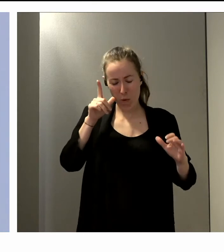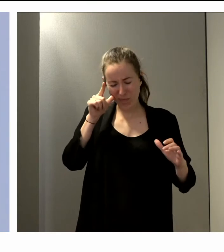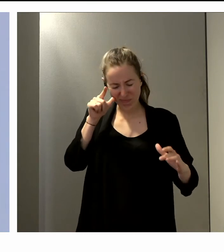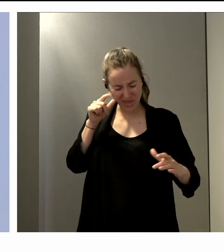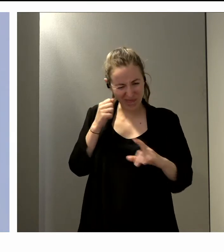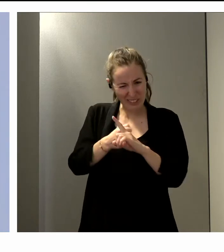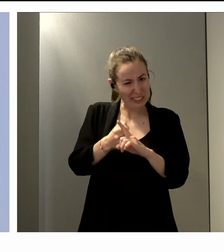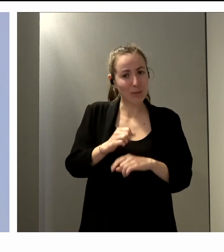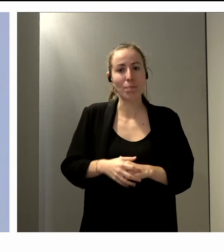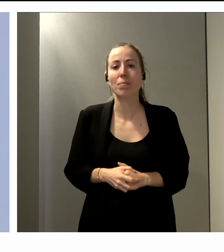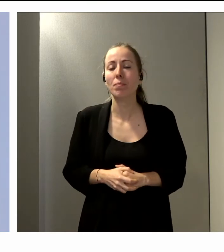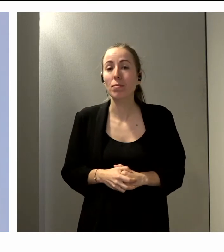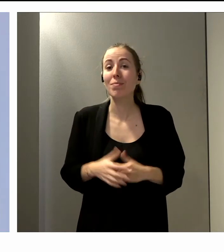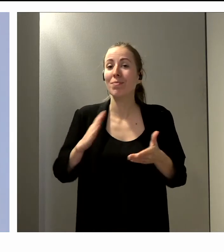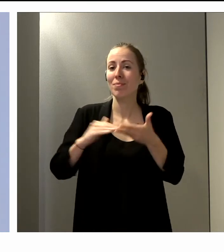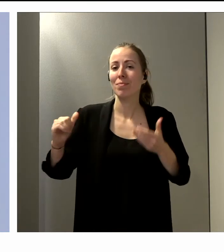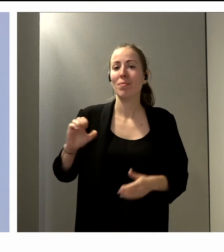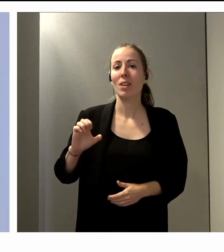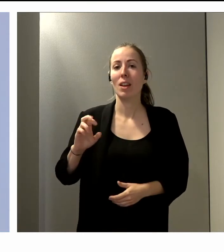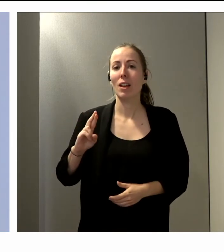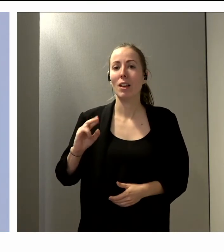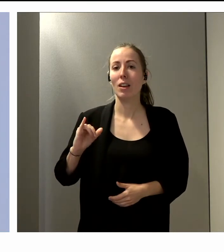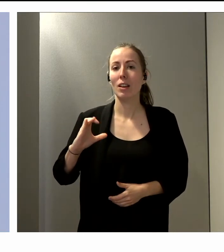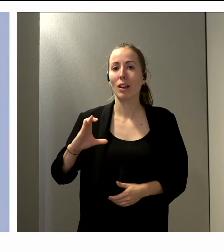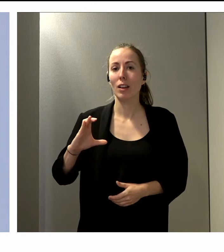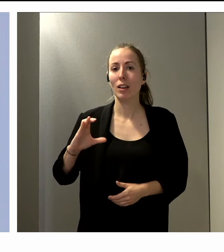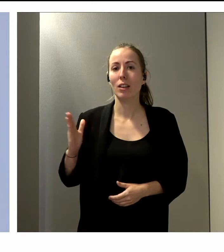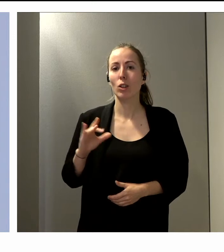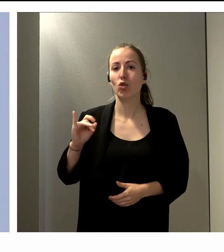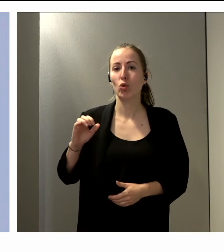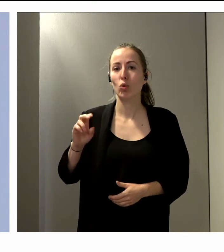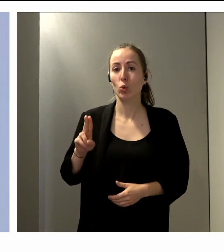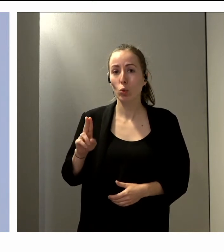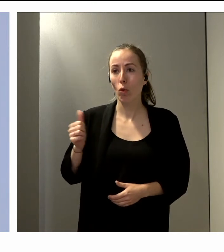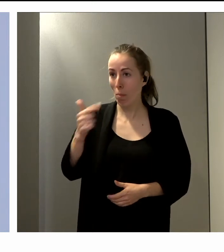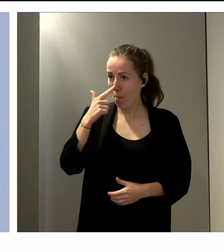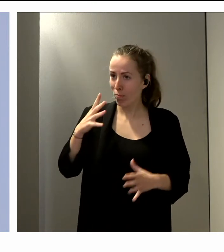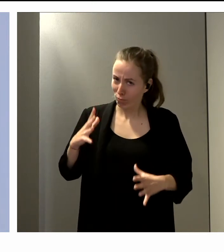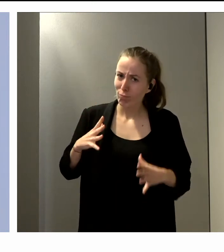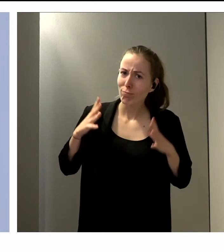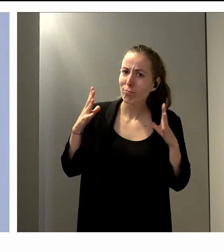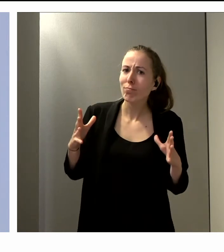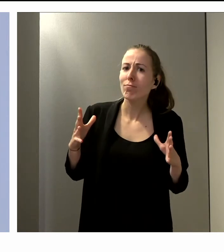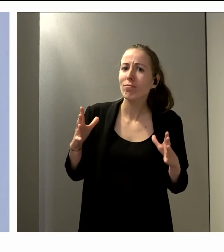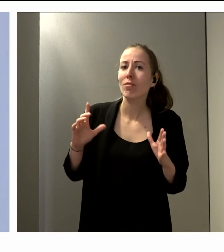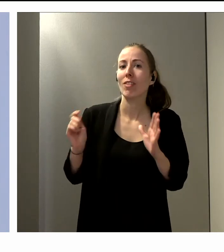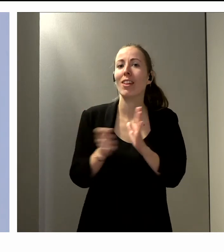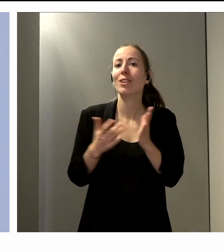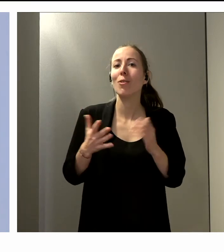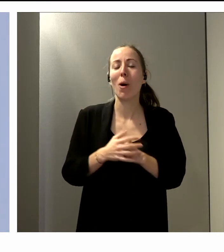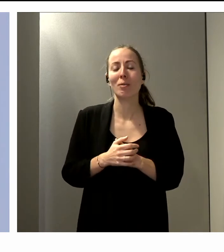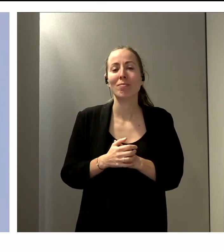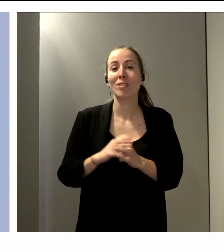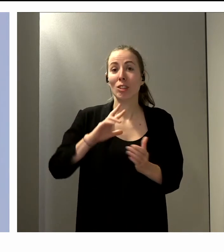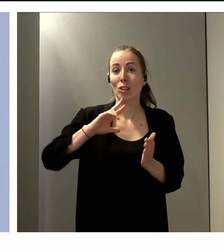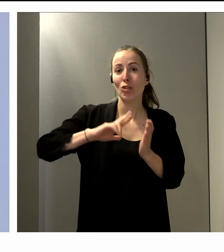vais maintenant passer la parole à Éric Chenu. Vous étiez engagé et présent lors des chartes, des signatures des